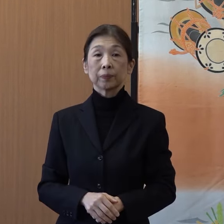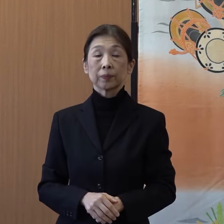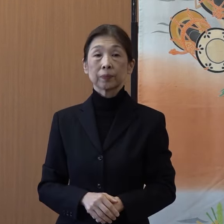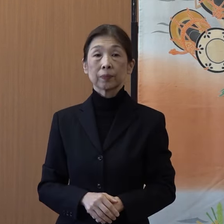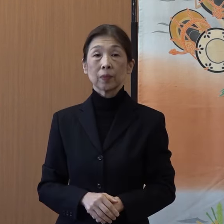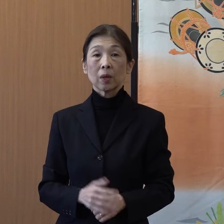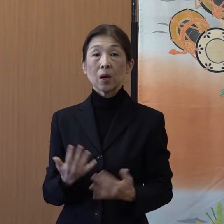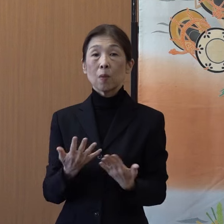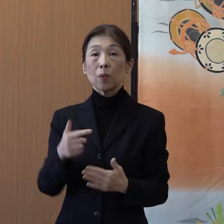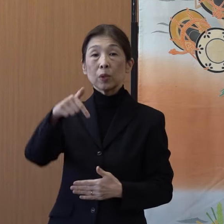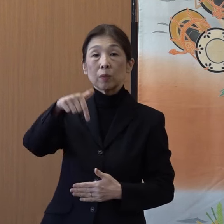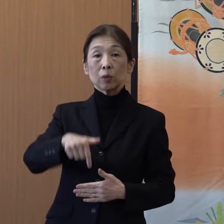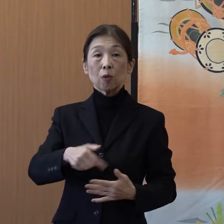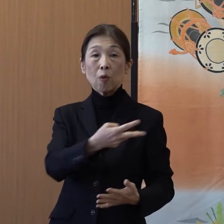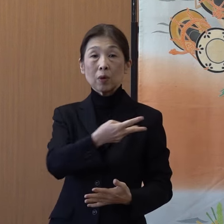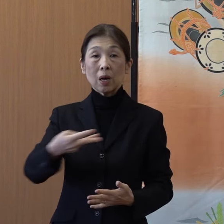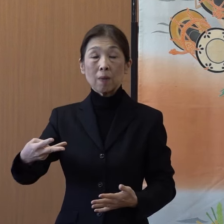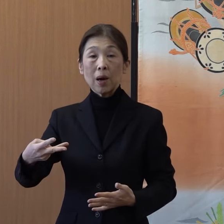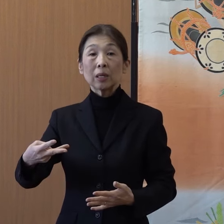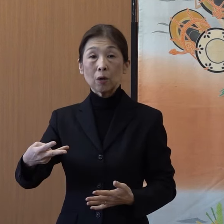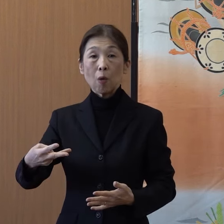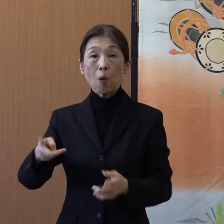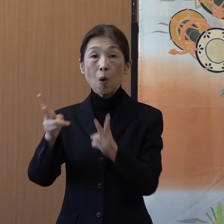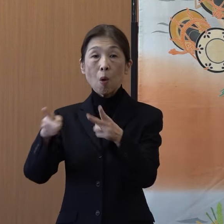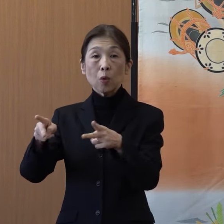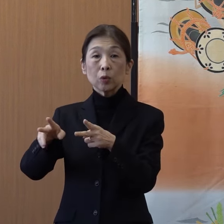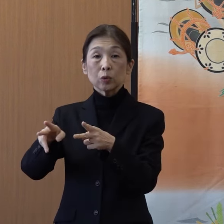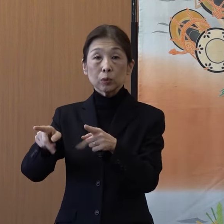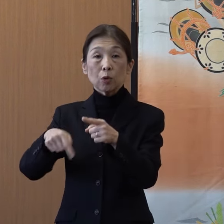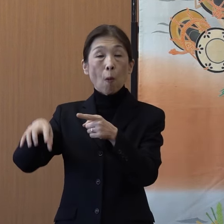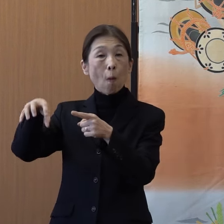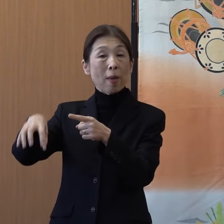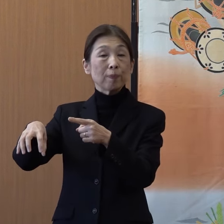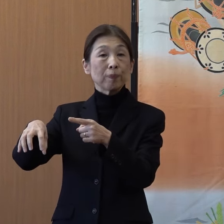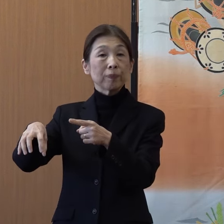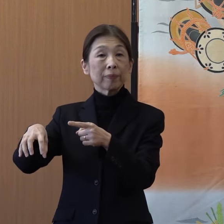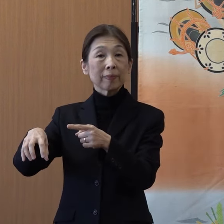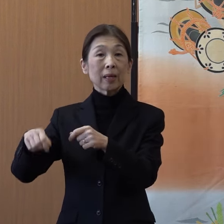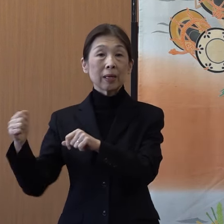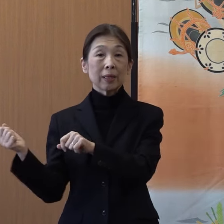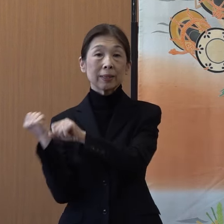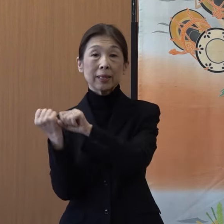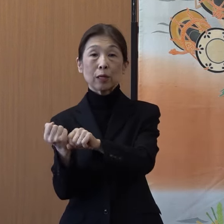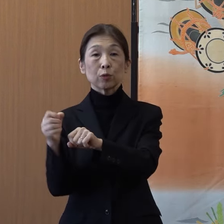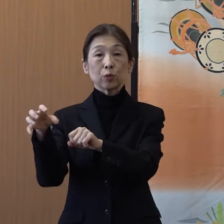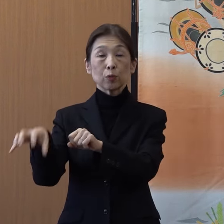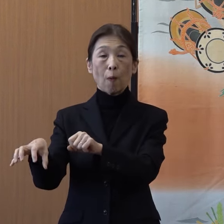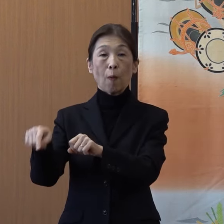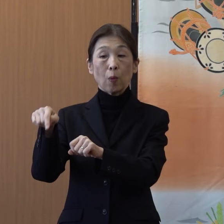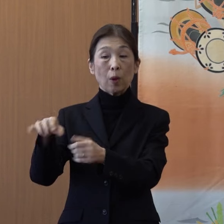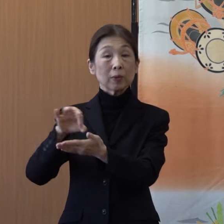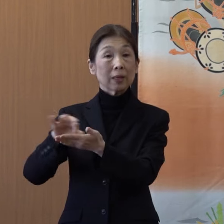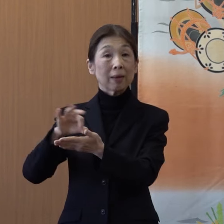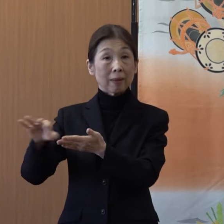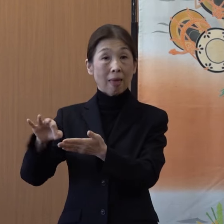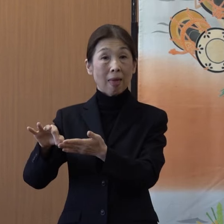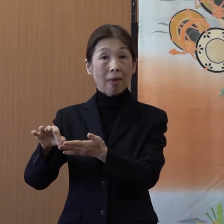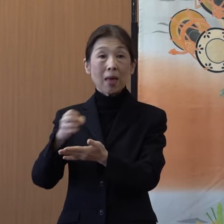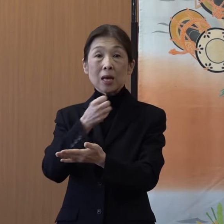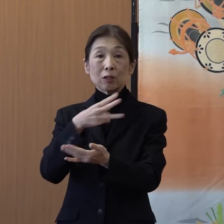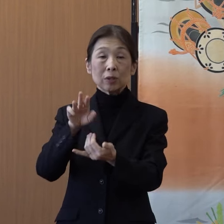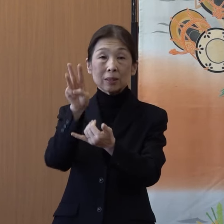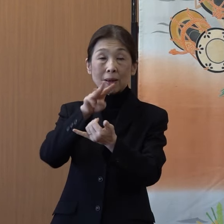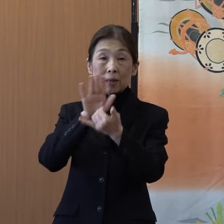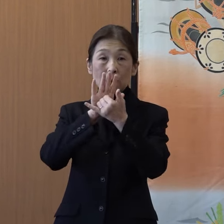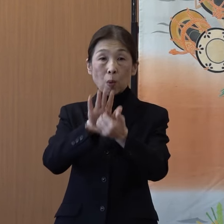森本川沿いの北部公園軟式野球場におきまして、 水防体制の強化